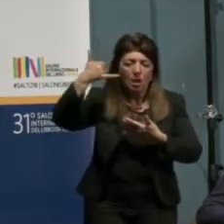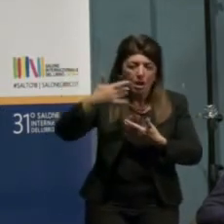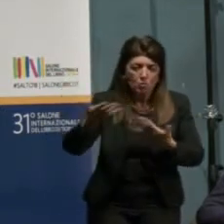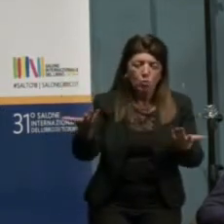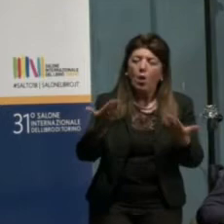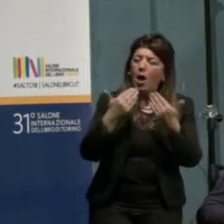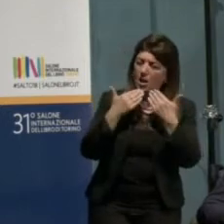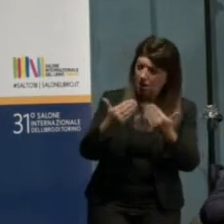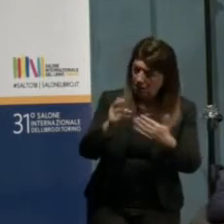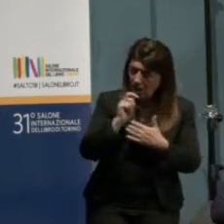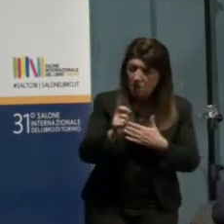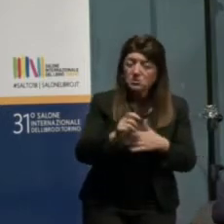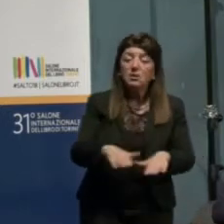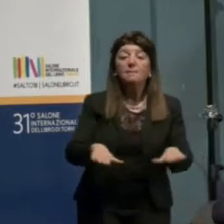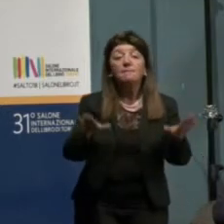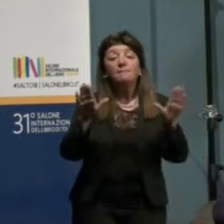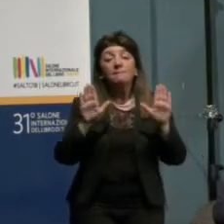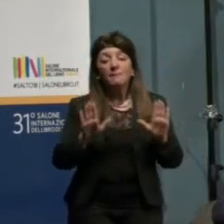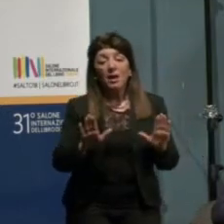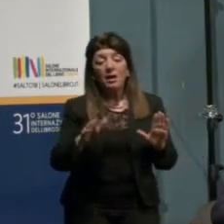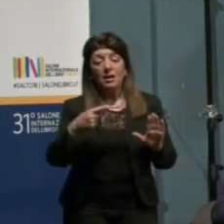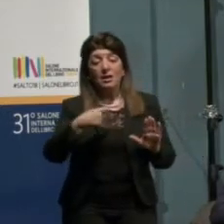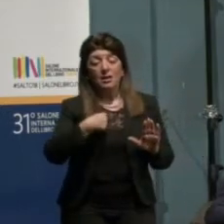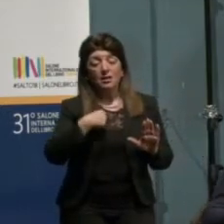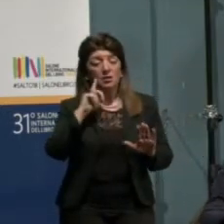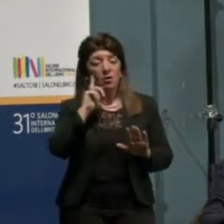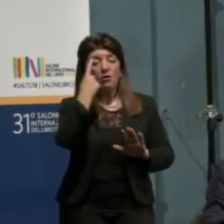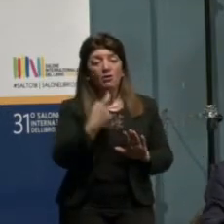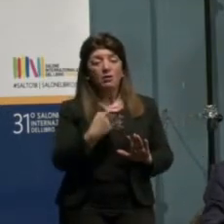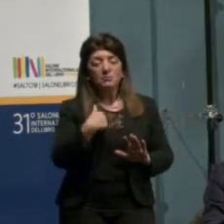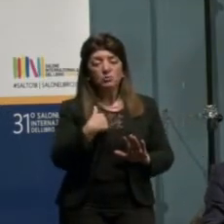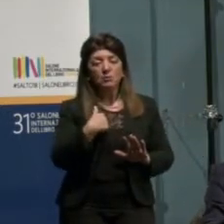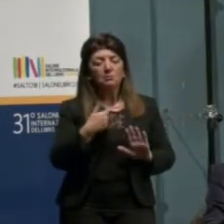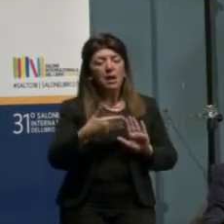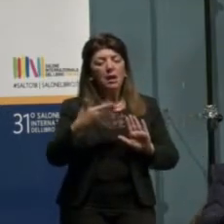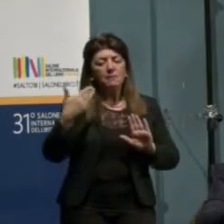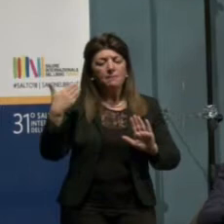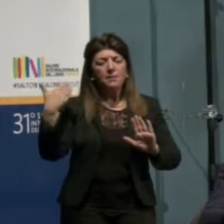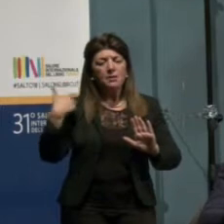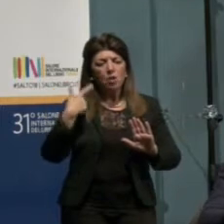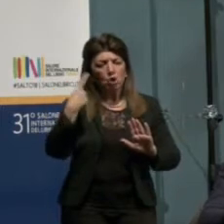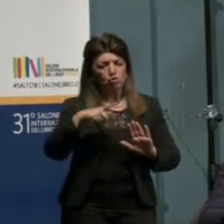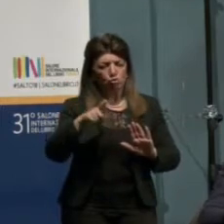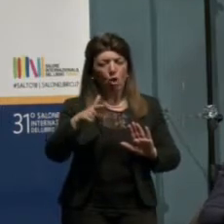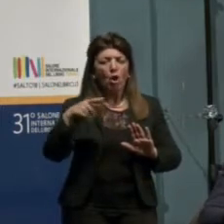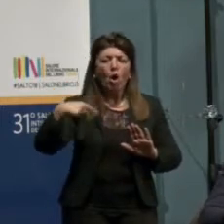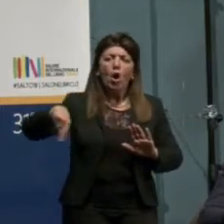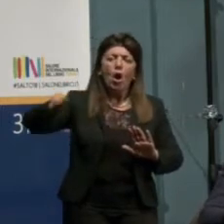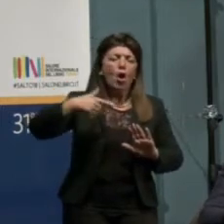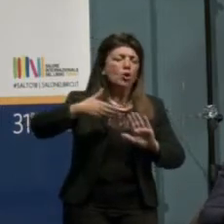ringrazio ma io mi sono chiesta dove erano prima di giulio dove